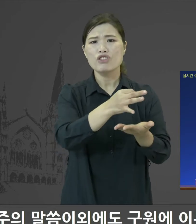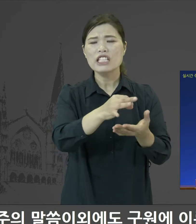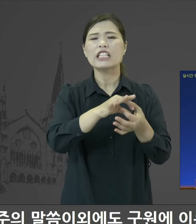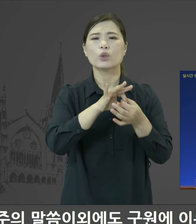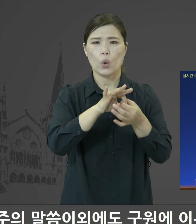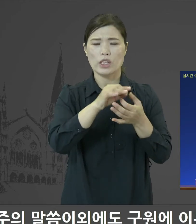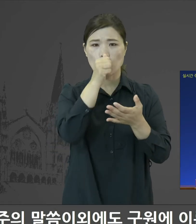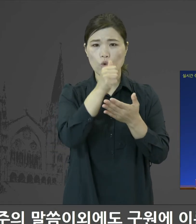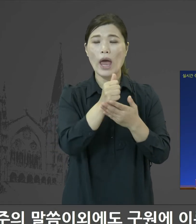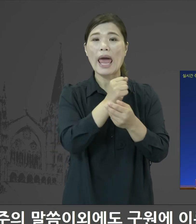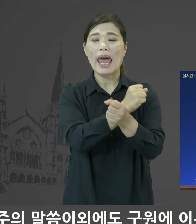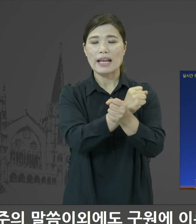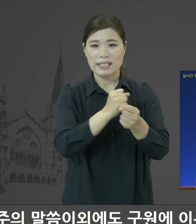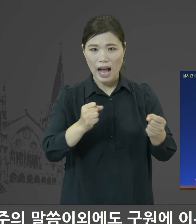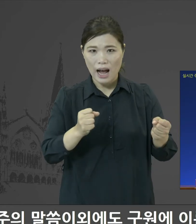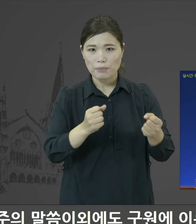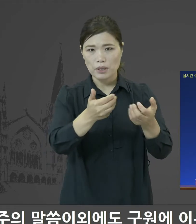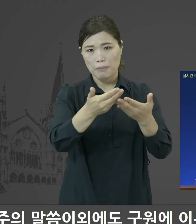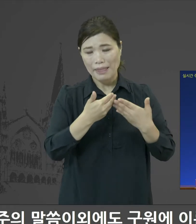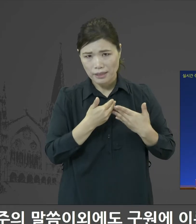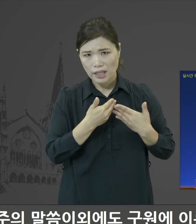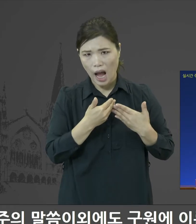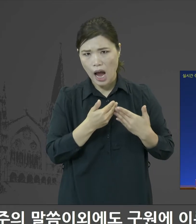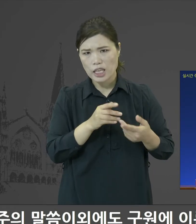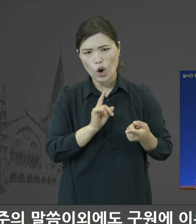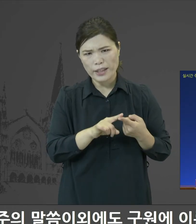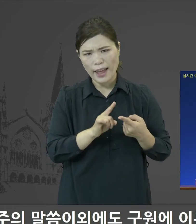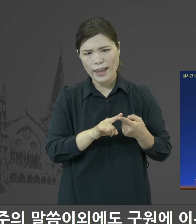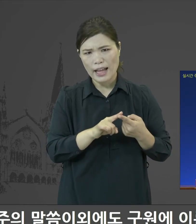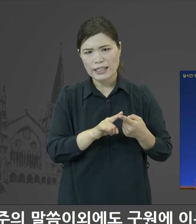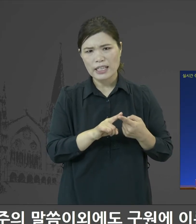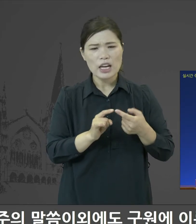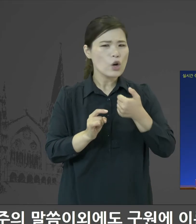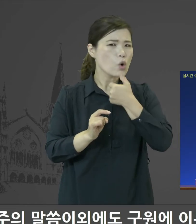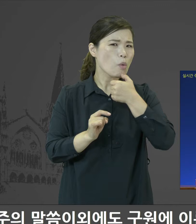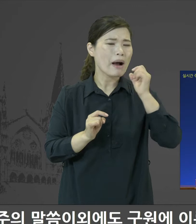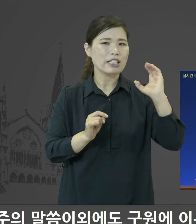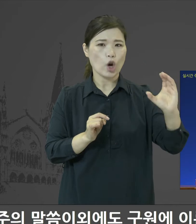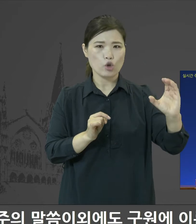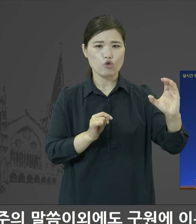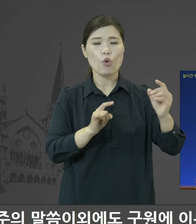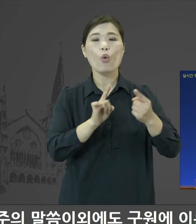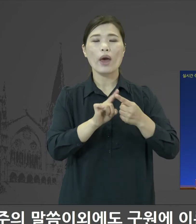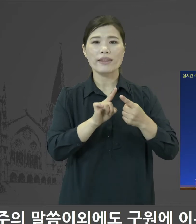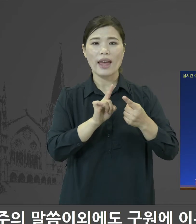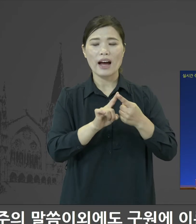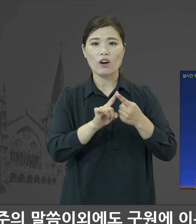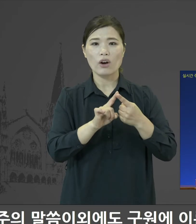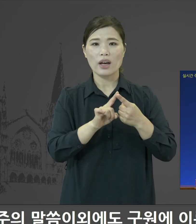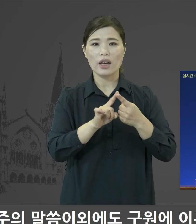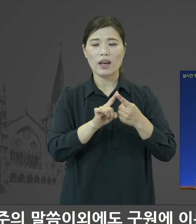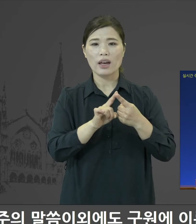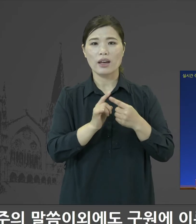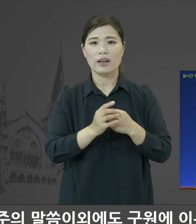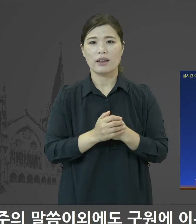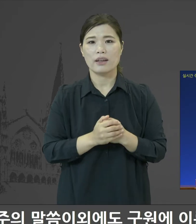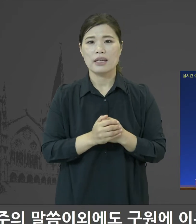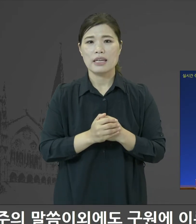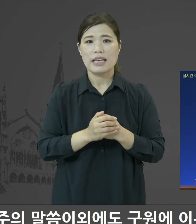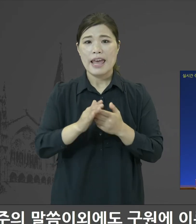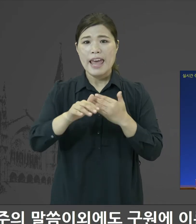있는 것처럼 호도하는 그런 로마 천주교의 잘못된 신학적인 이금, 이것에 대한